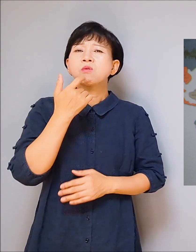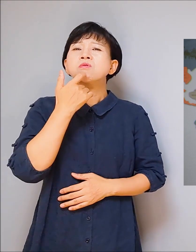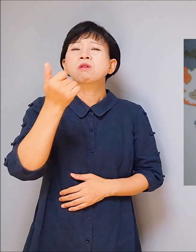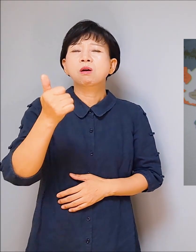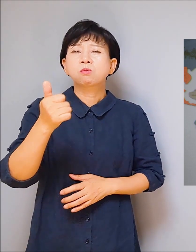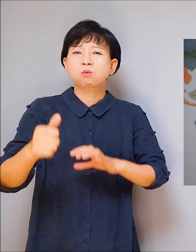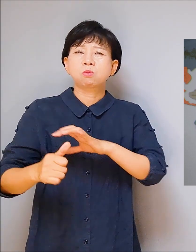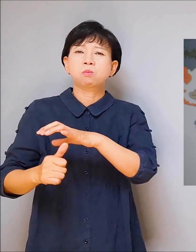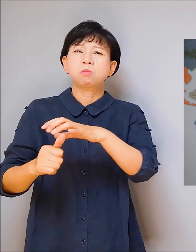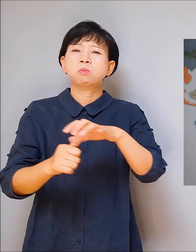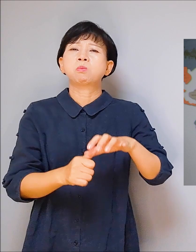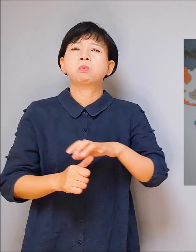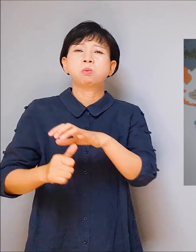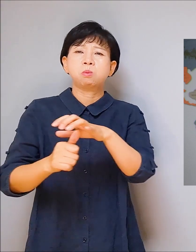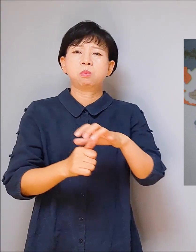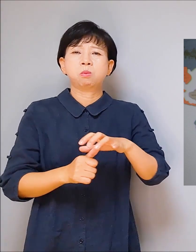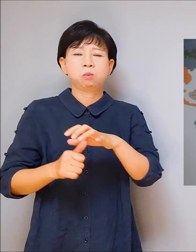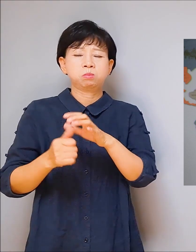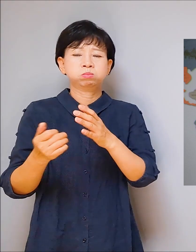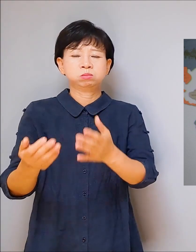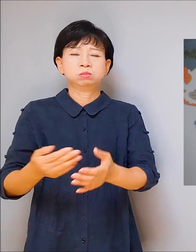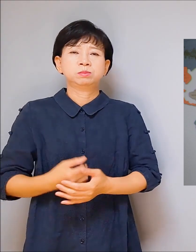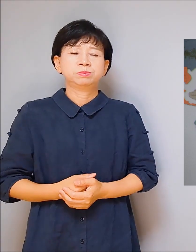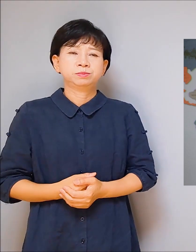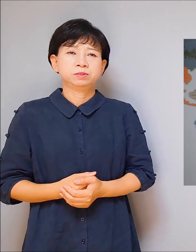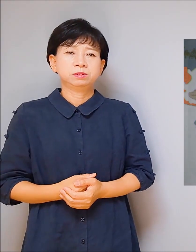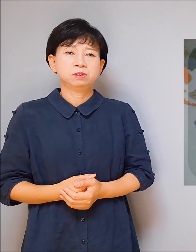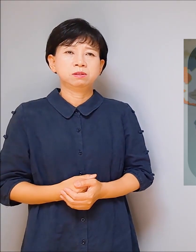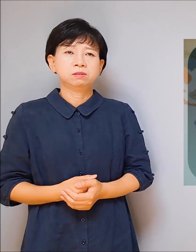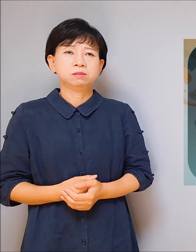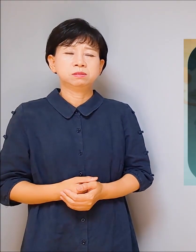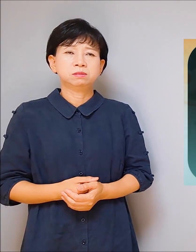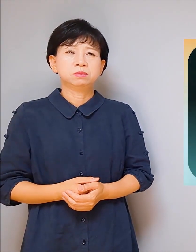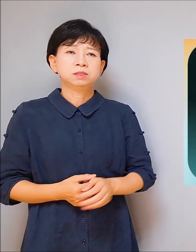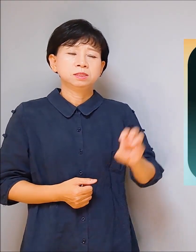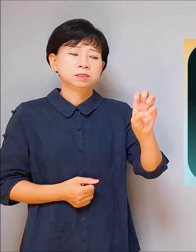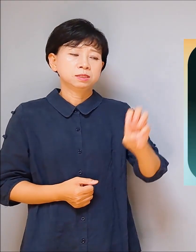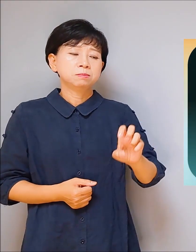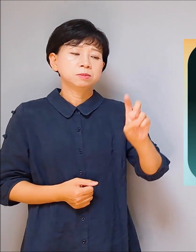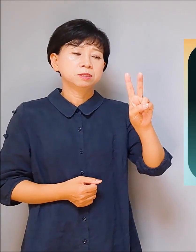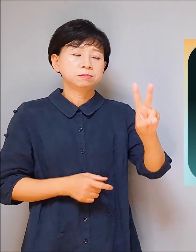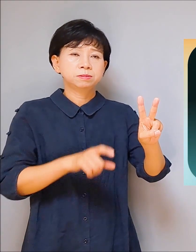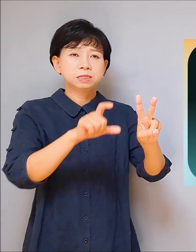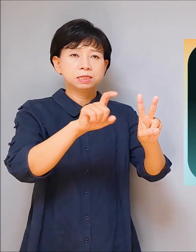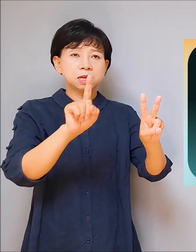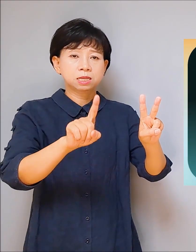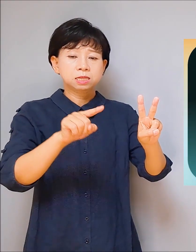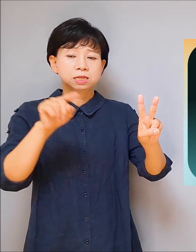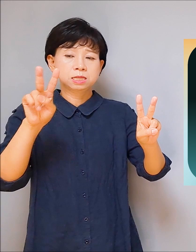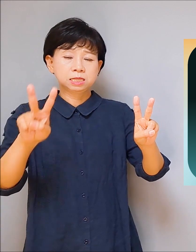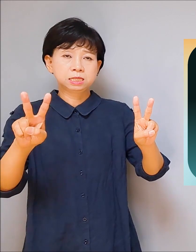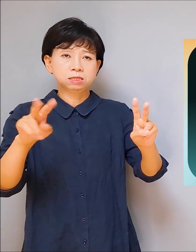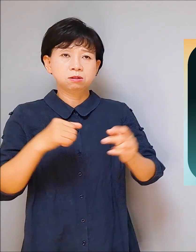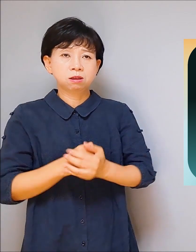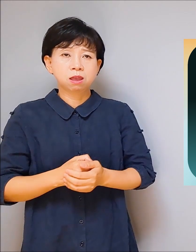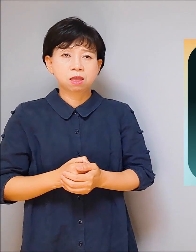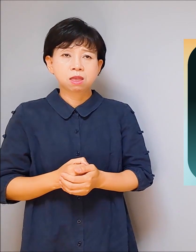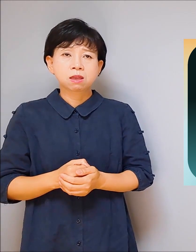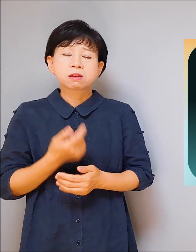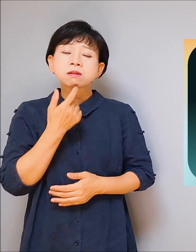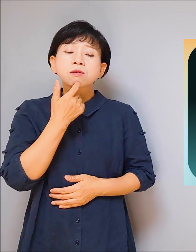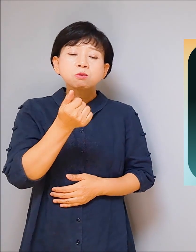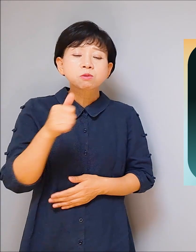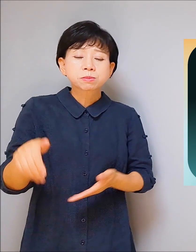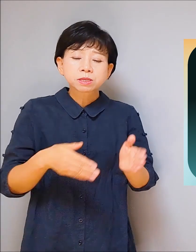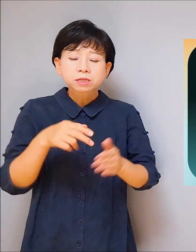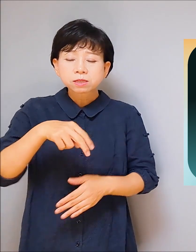나서시지 않습니까? 창세기 32장 1절과 2절 말씀에 보니 야곱이 길을 가는데 하나님의 사자들이 그를